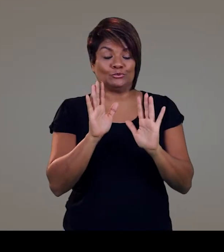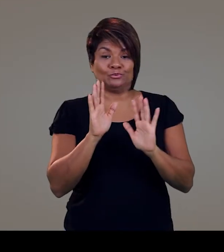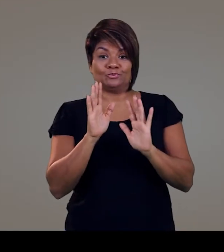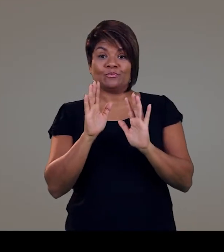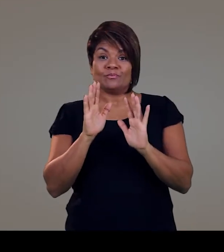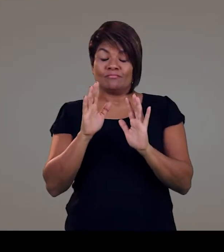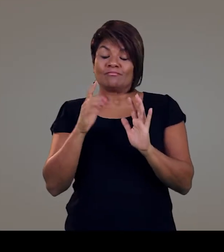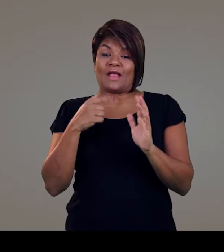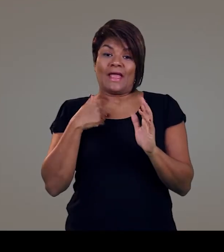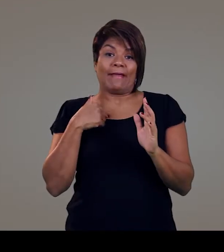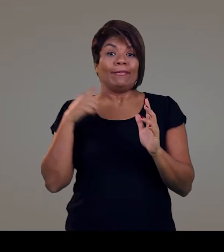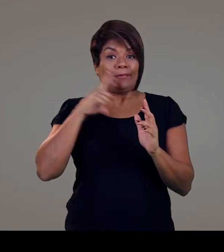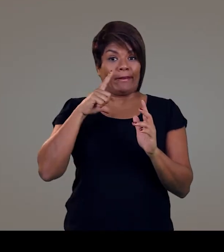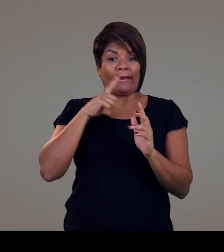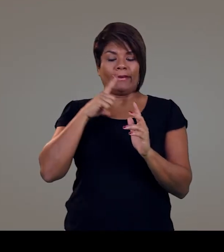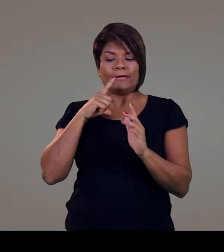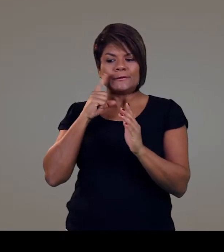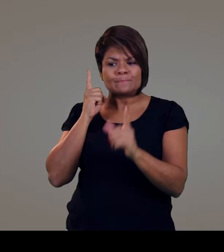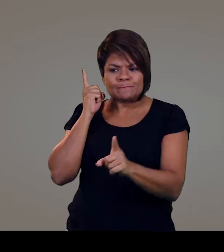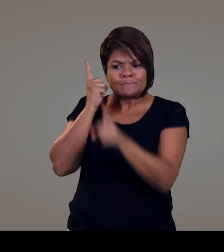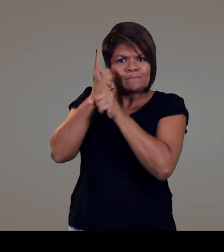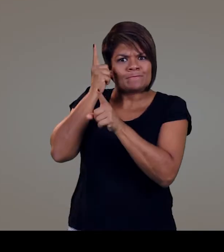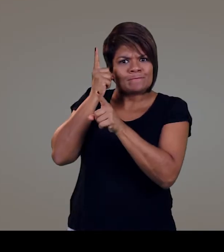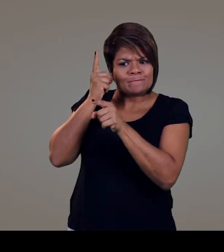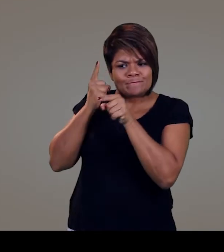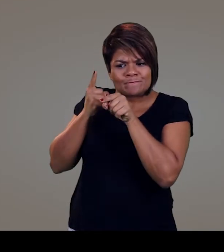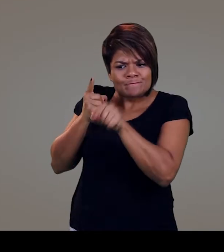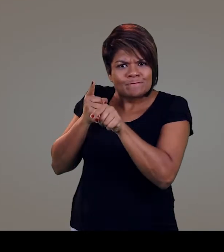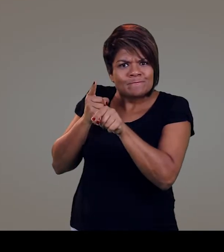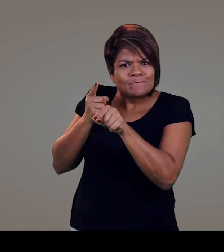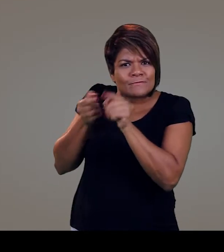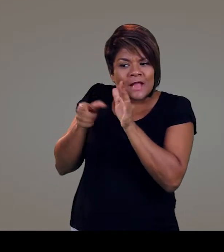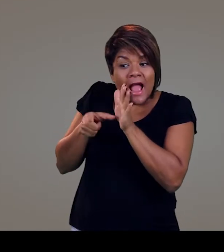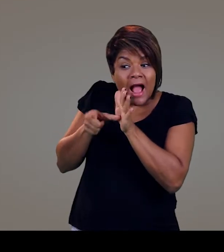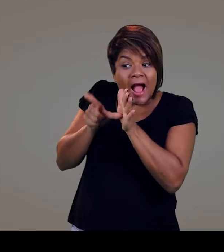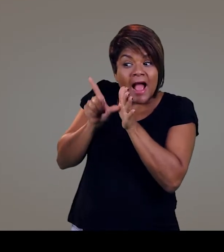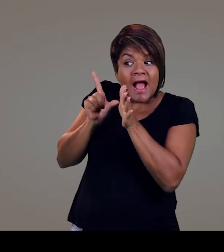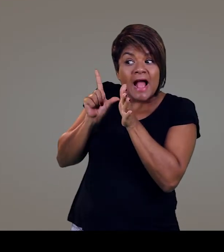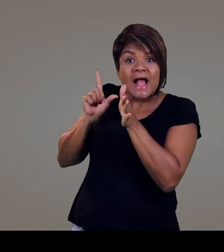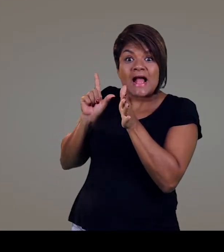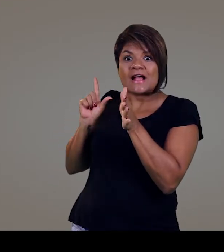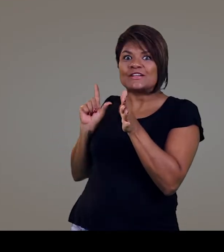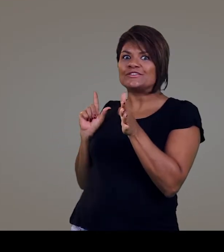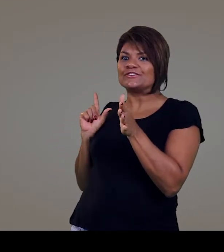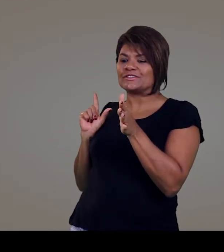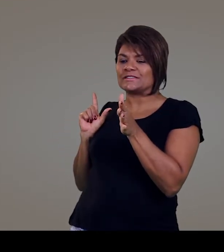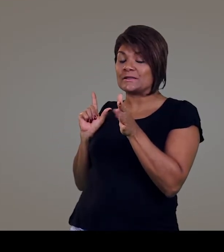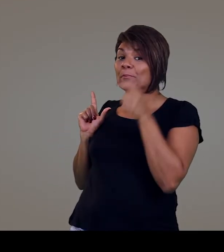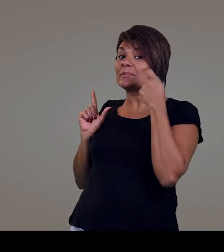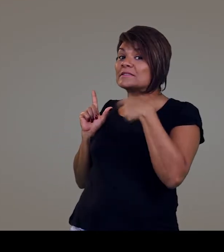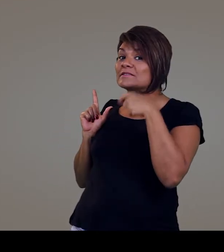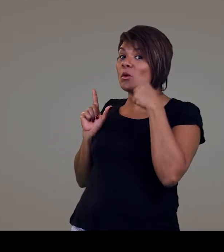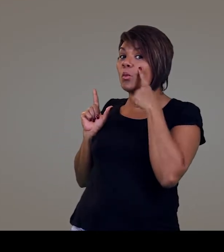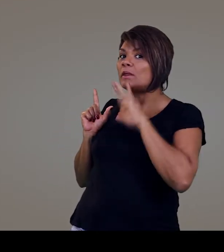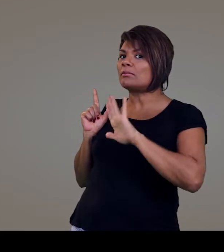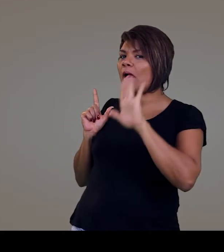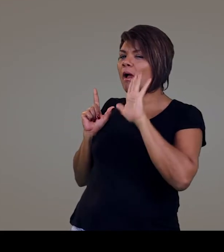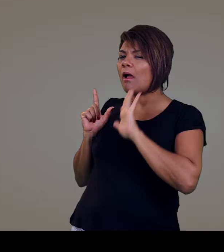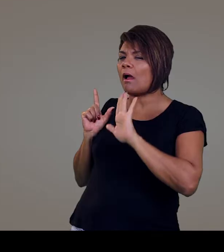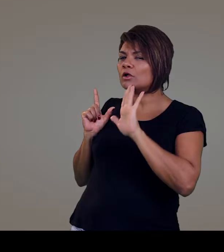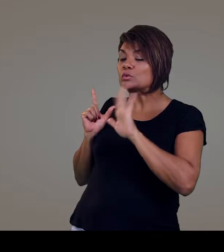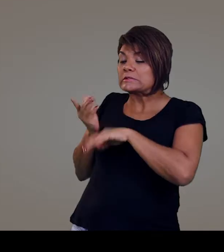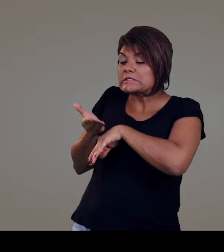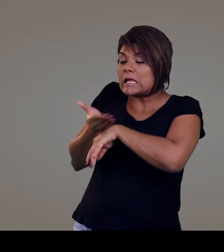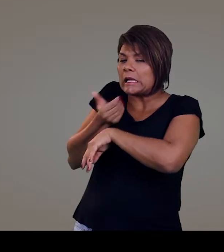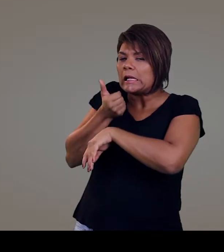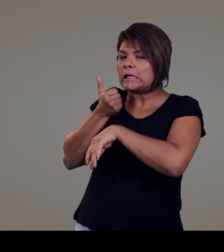a gente tem que ter muito cuidado em como fazer esse diagnóstico. Por quê? Porque dependendo de